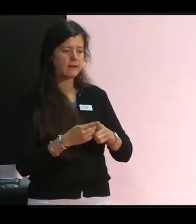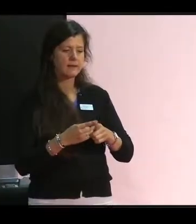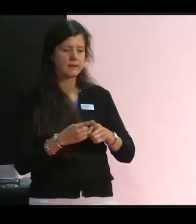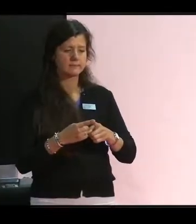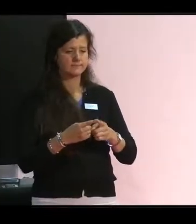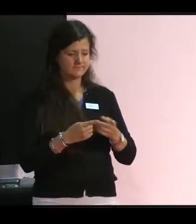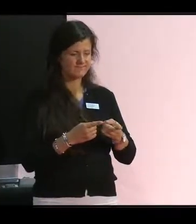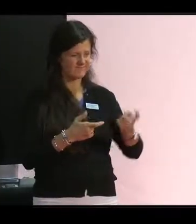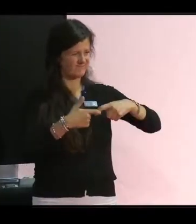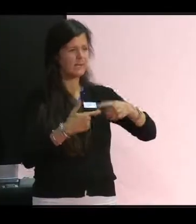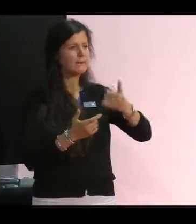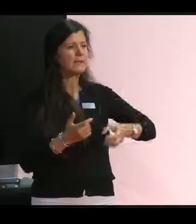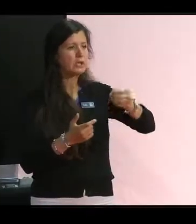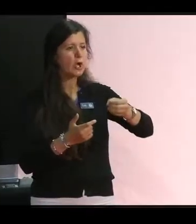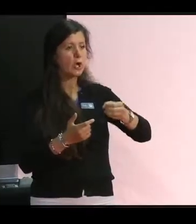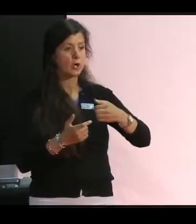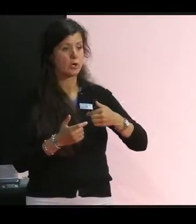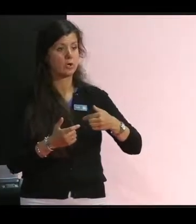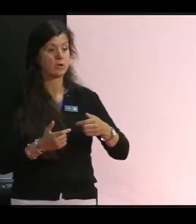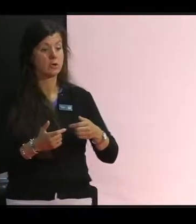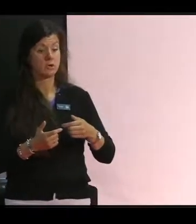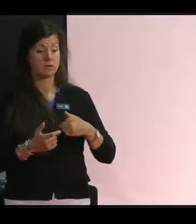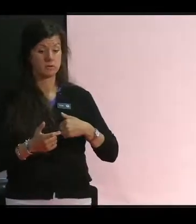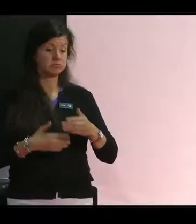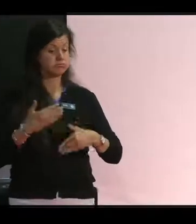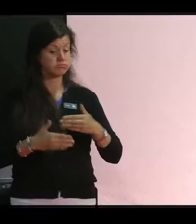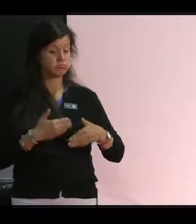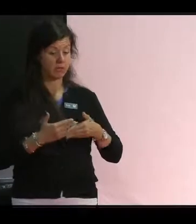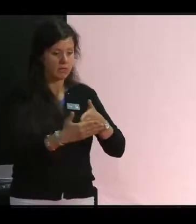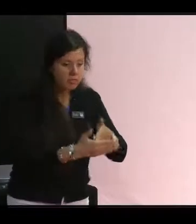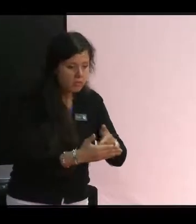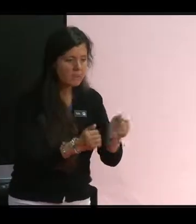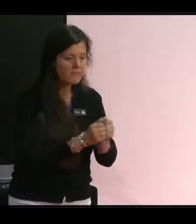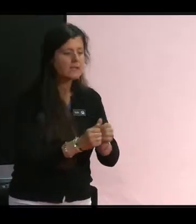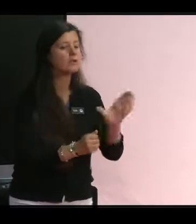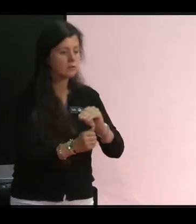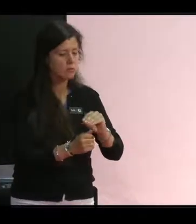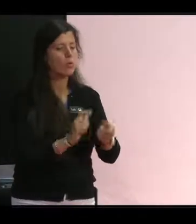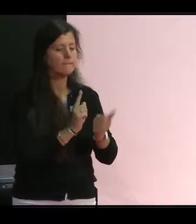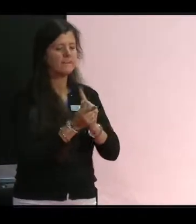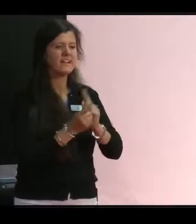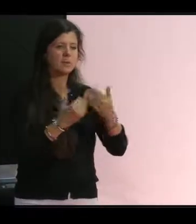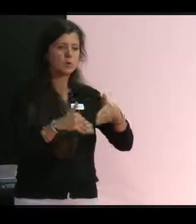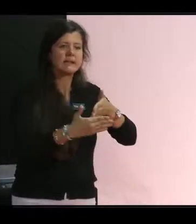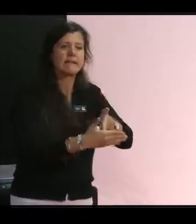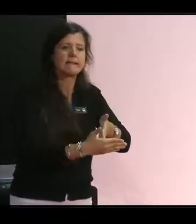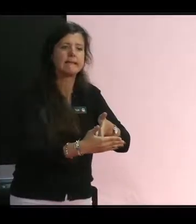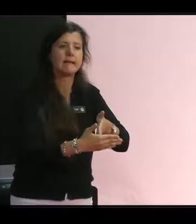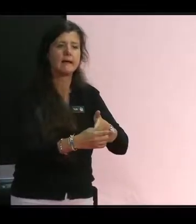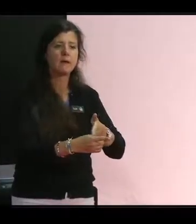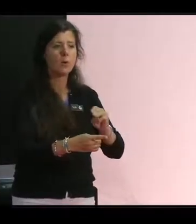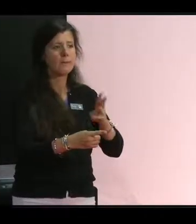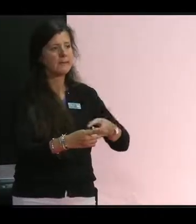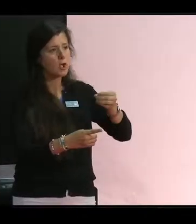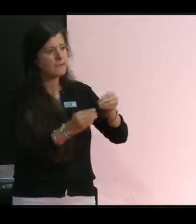miljön, alltså det blir ett funktionshinder om man kanske inte kan ta sig någonstans för att man sitter i rullstol. Det blir ett funktionshinder om inte det finns teckenspråkstolk på